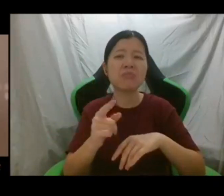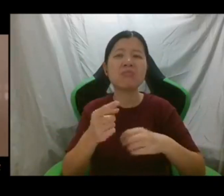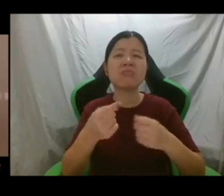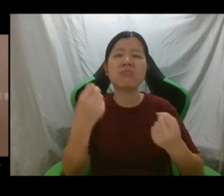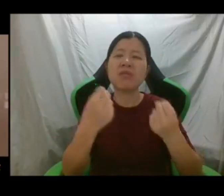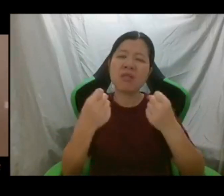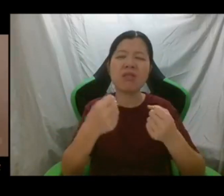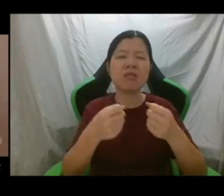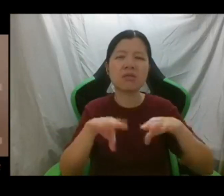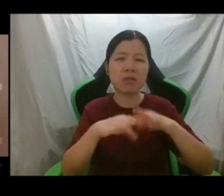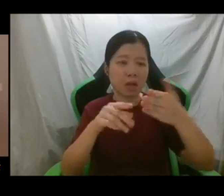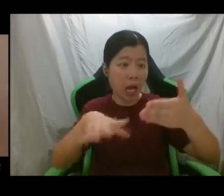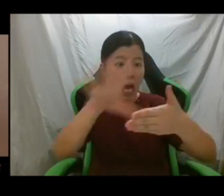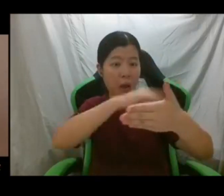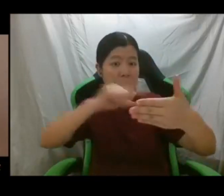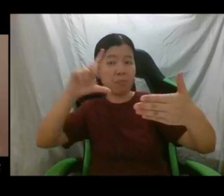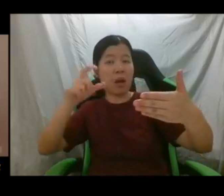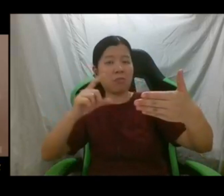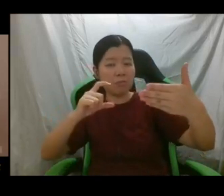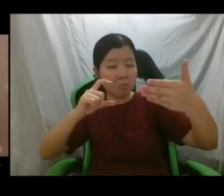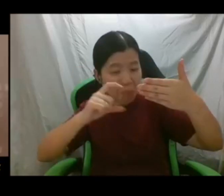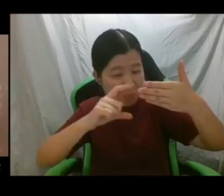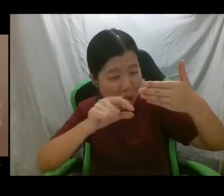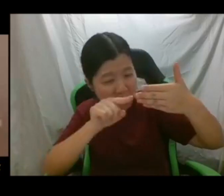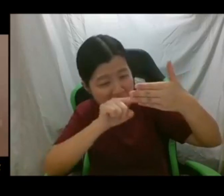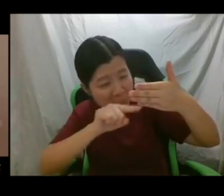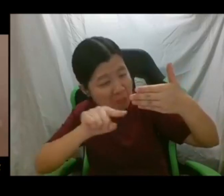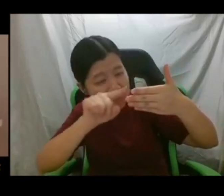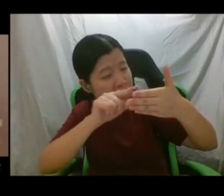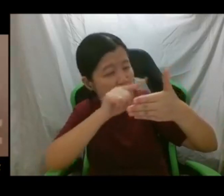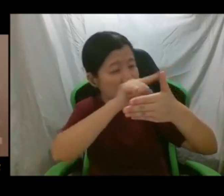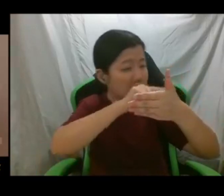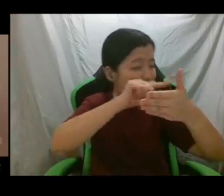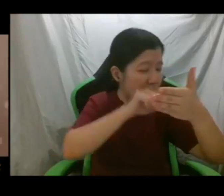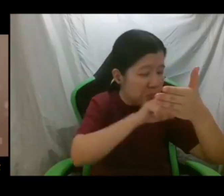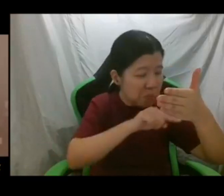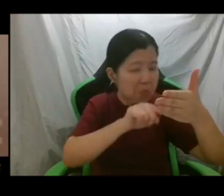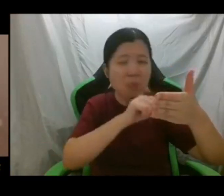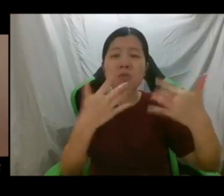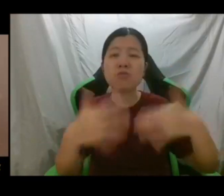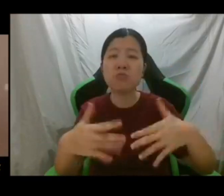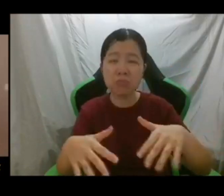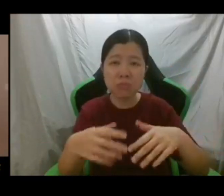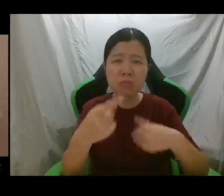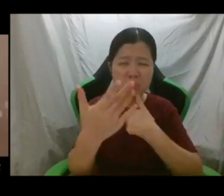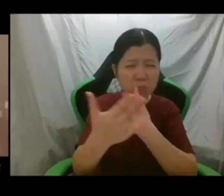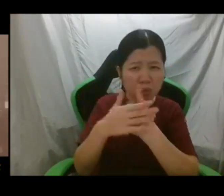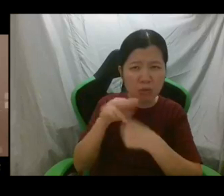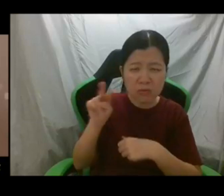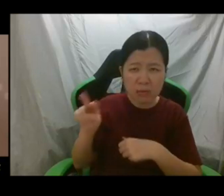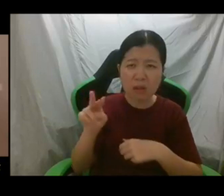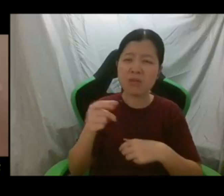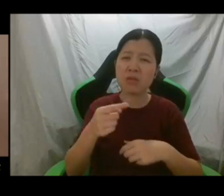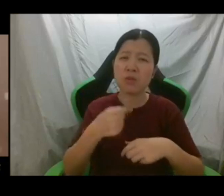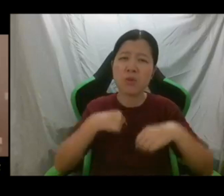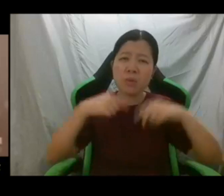部分咋。小偵探啊，你可唔可以幫我認返究竟我影嘅